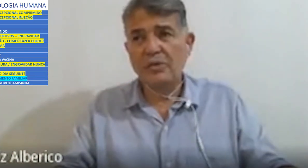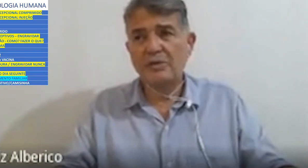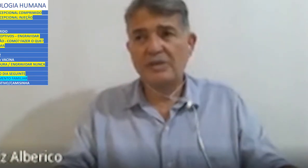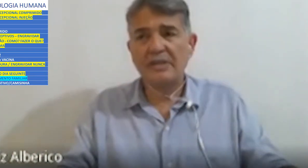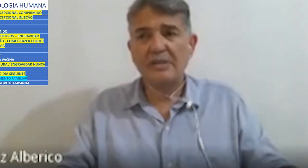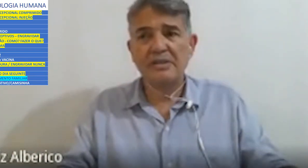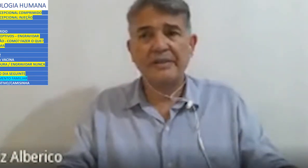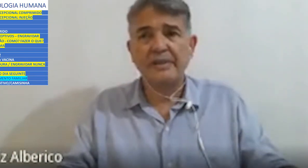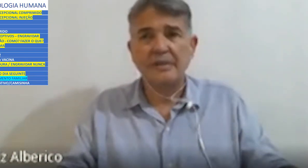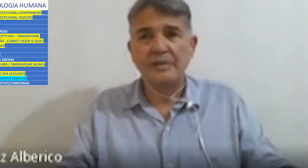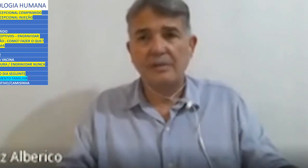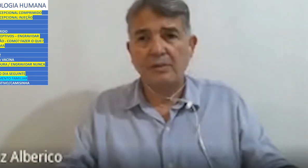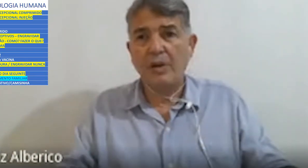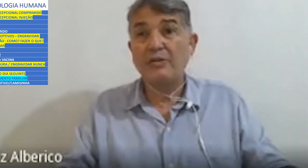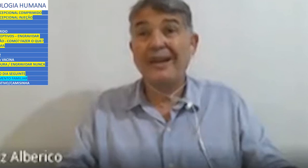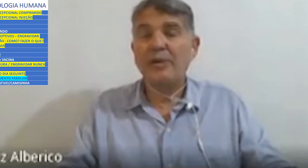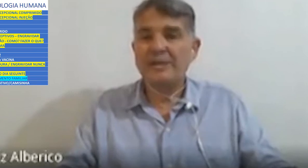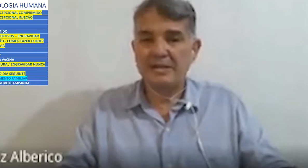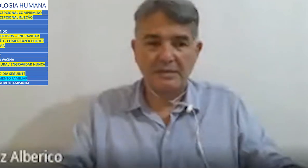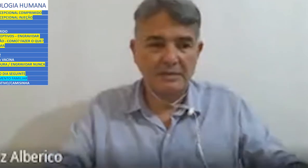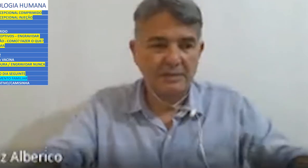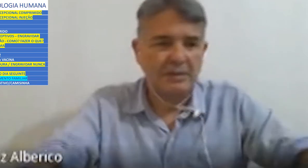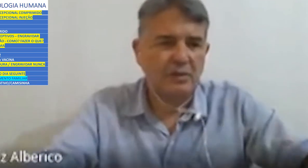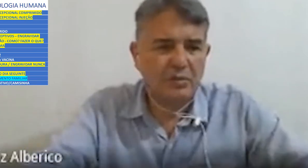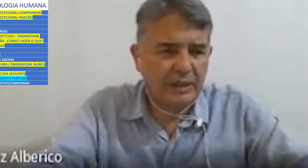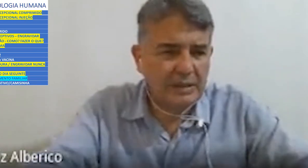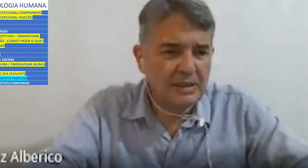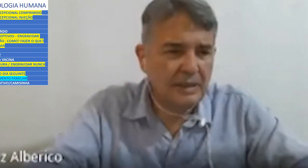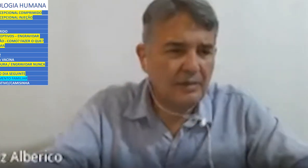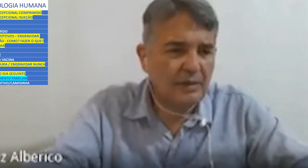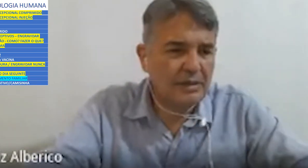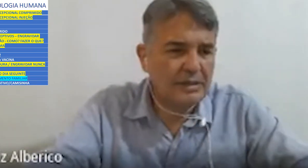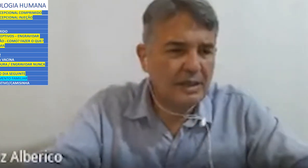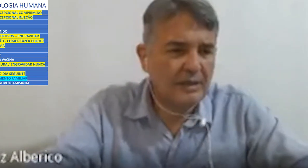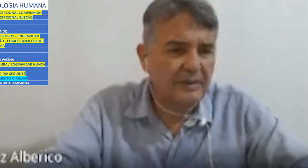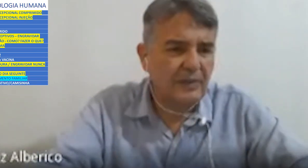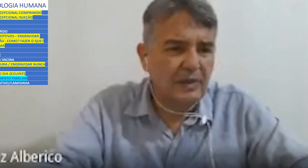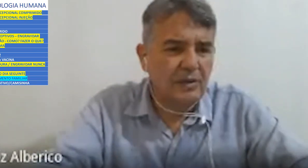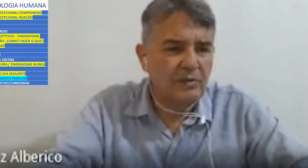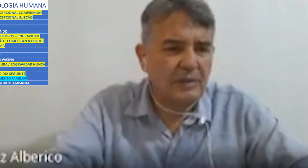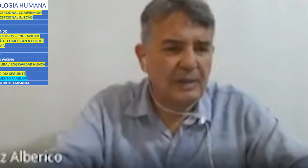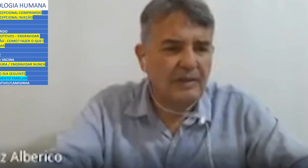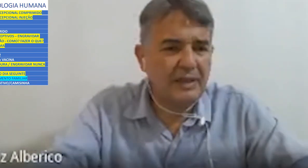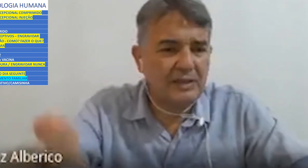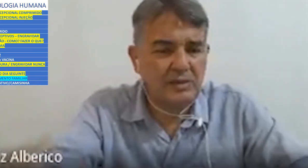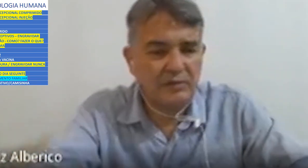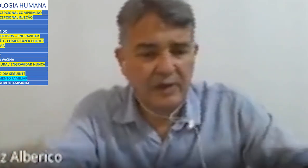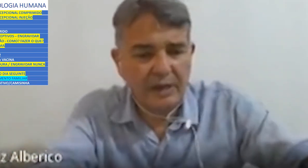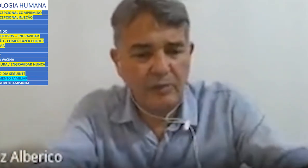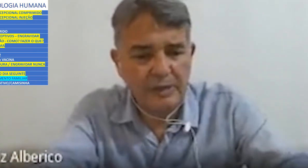Você transa, qual é a frequência? Então, não é transar, vou usar a palavra aqui antes,